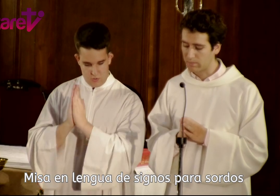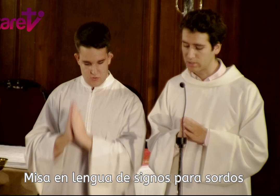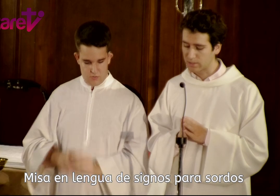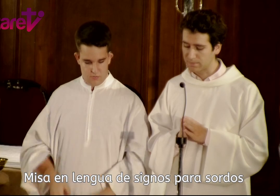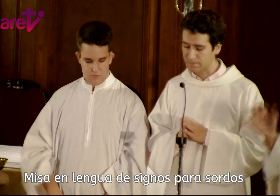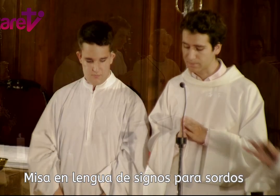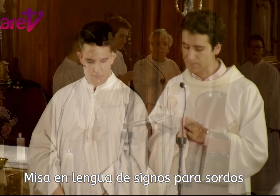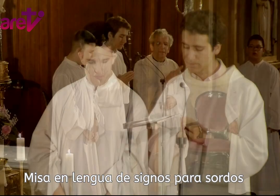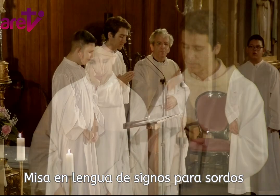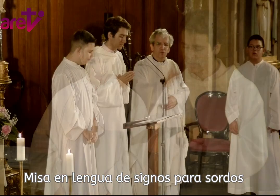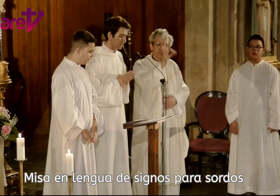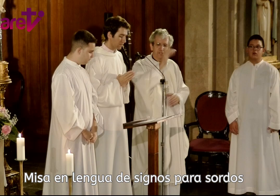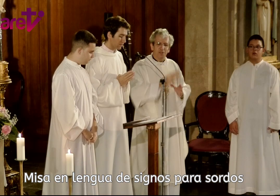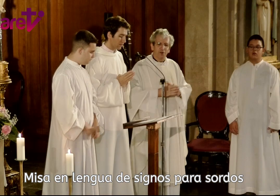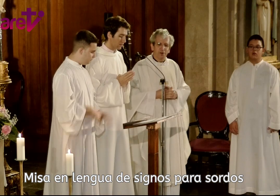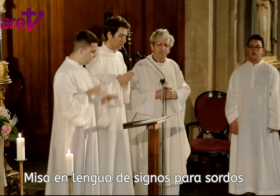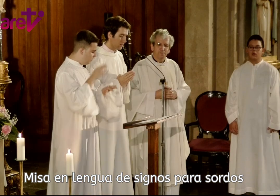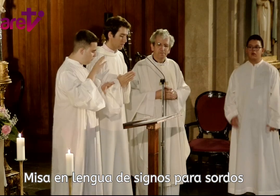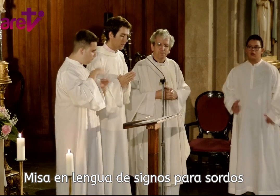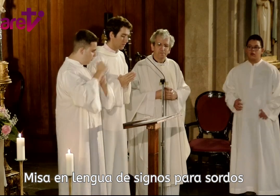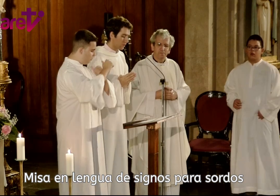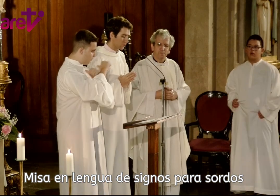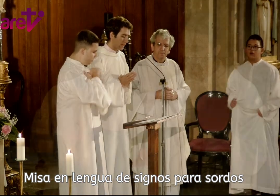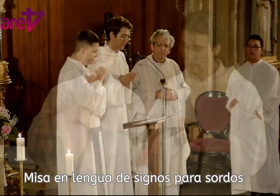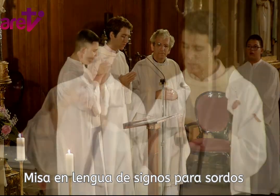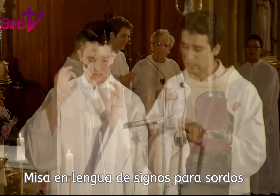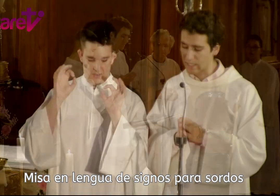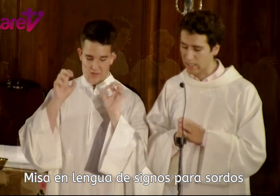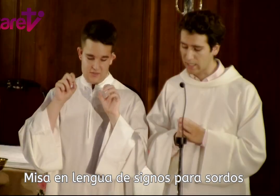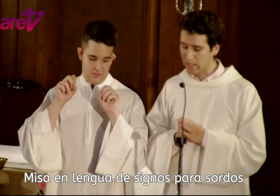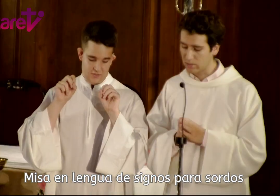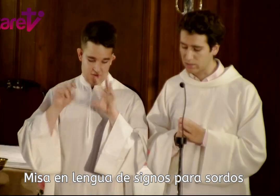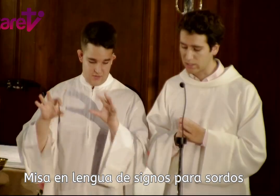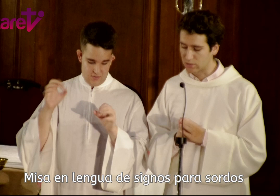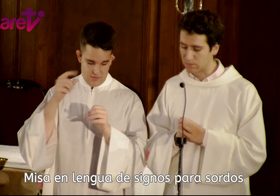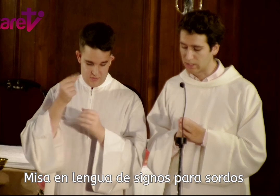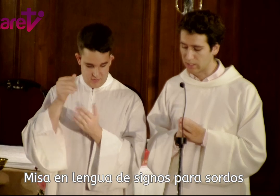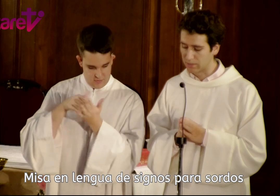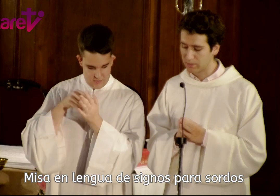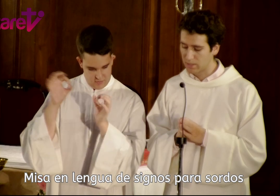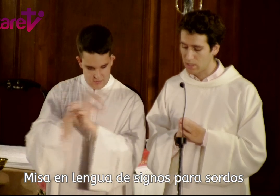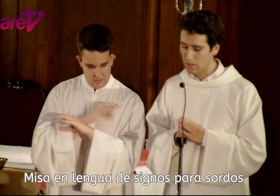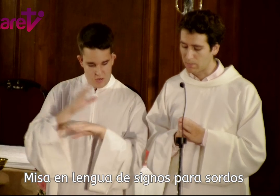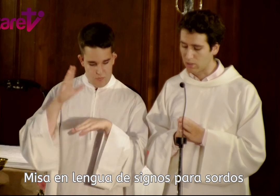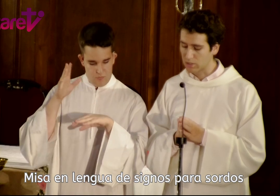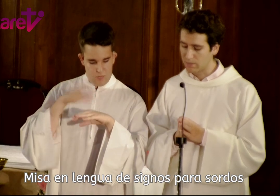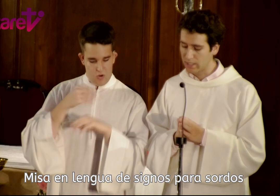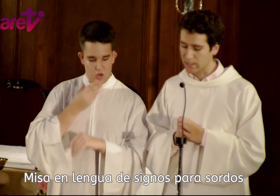Oremos. Te lo pedimos, Señor. Por los parados que se han quedado sin subsidio, por los jóvenes que no